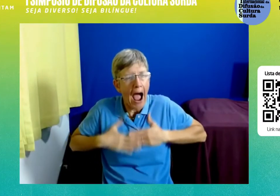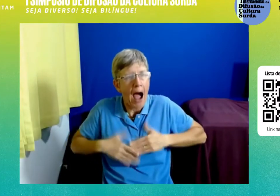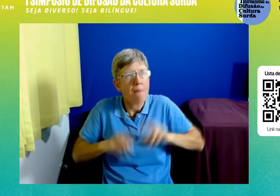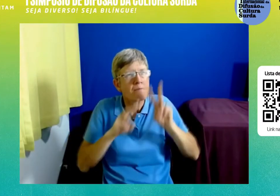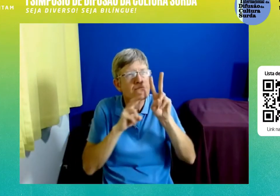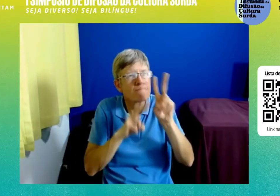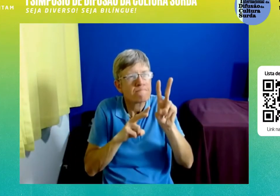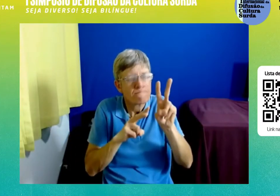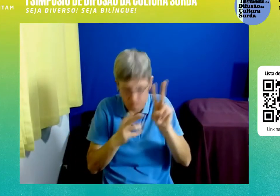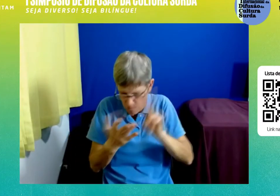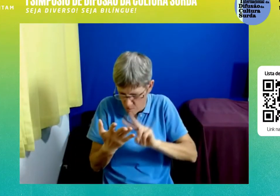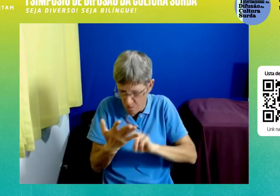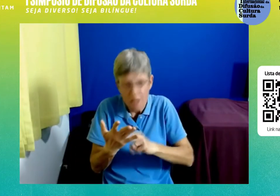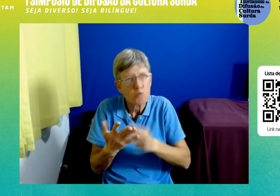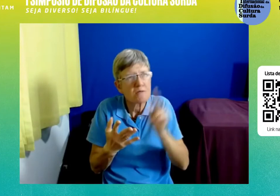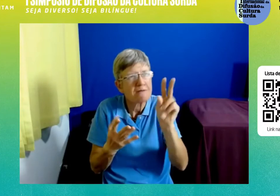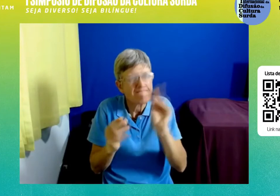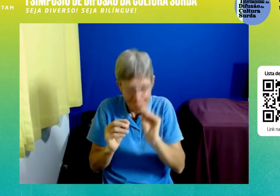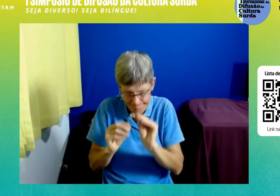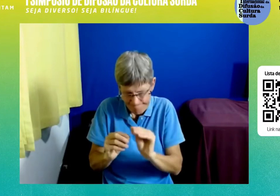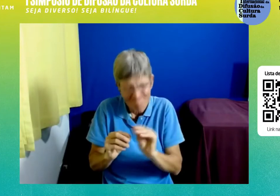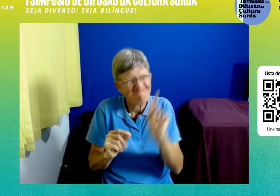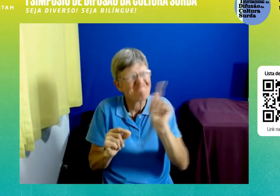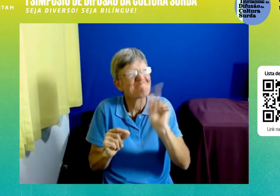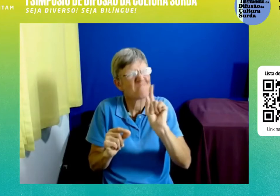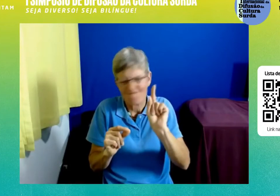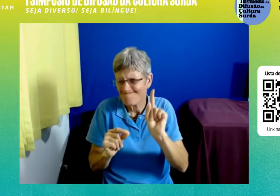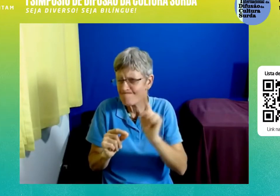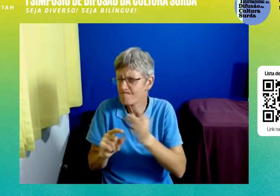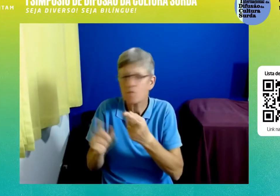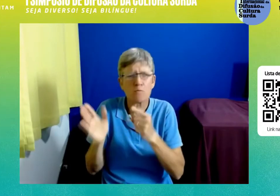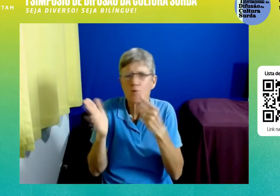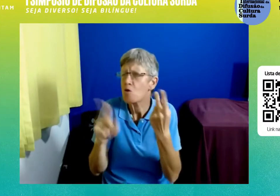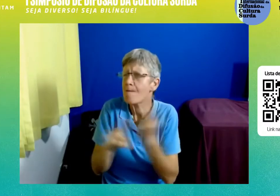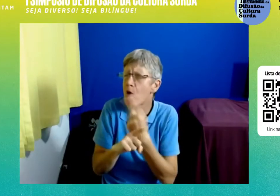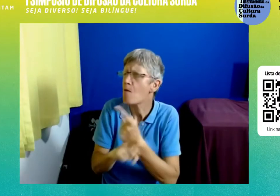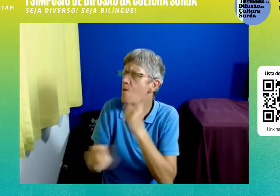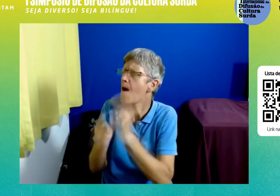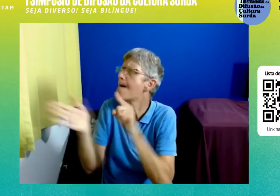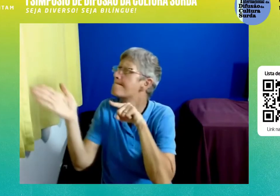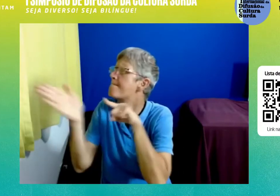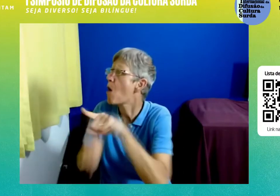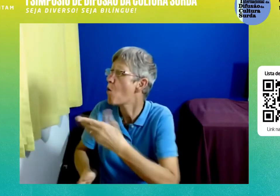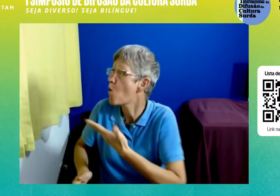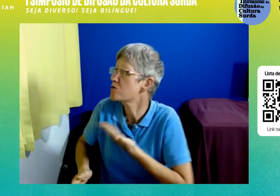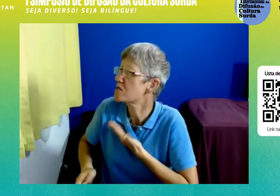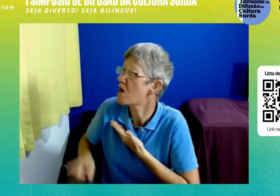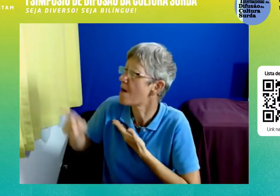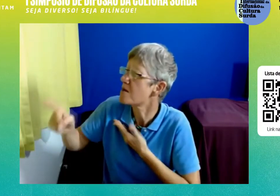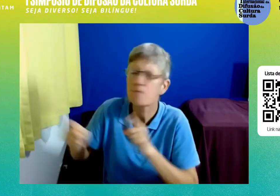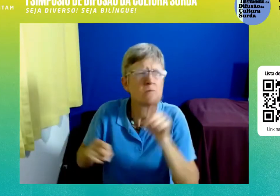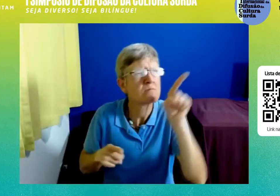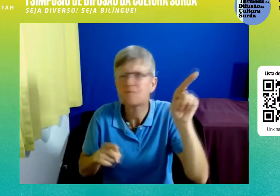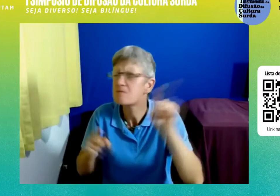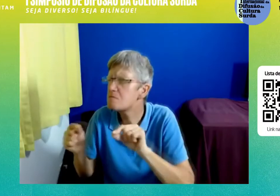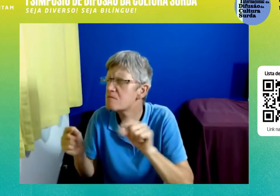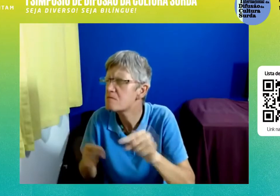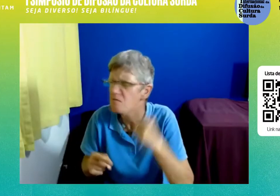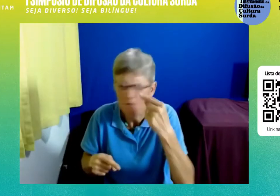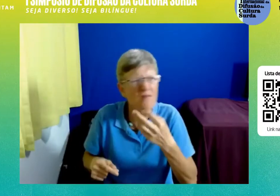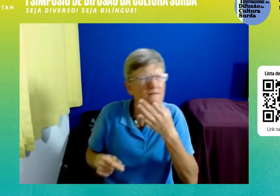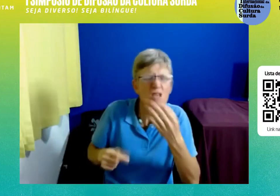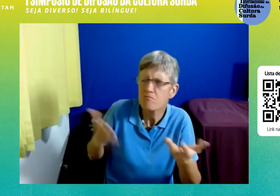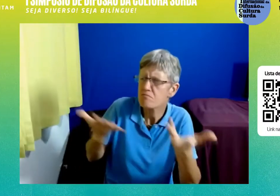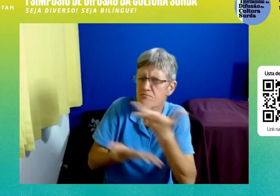no tempo dele, com calma. Ele pode ver, colocar detalhes, procurar fazer